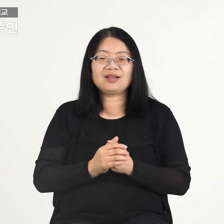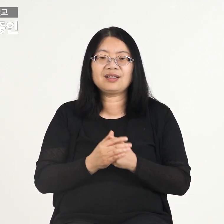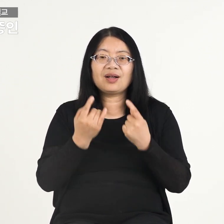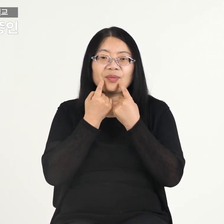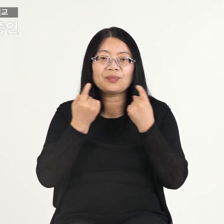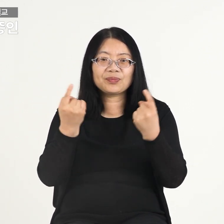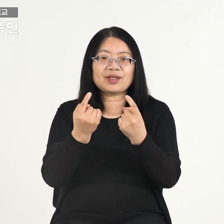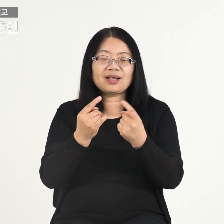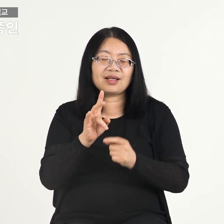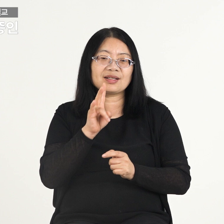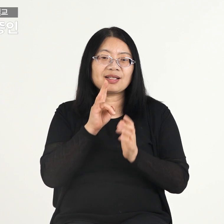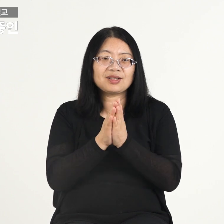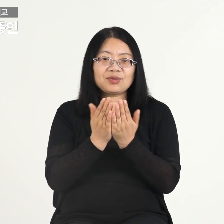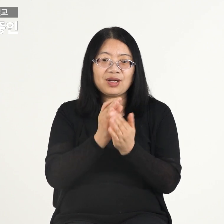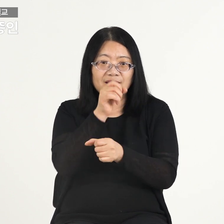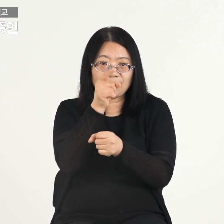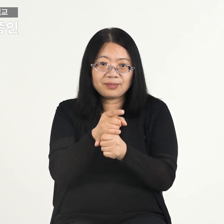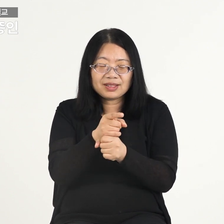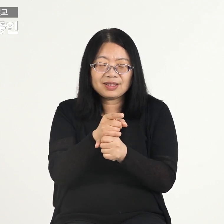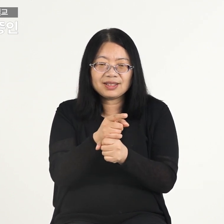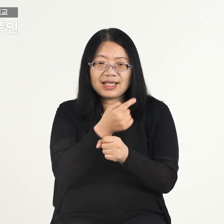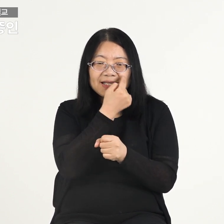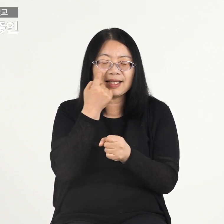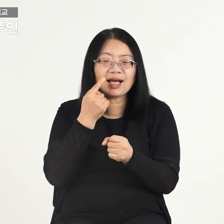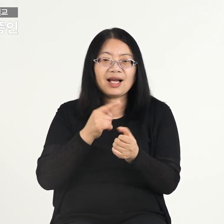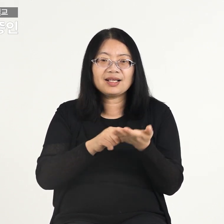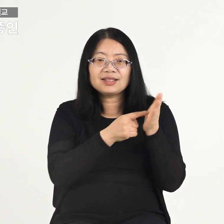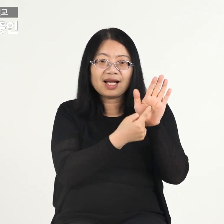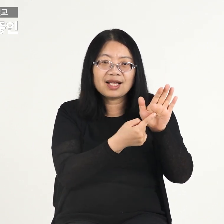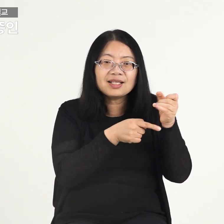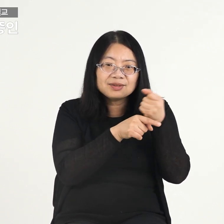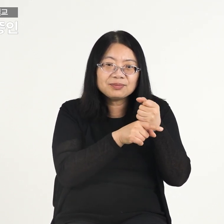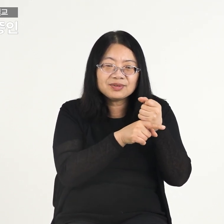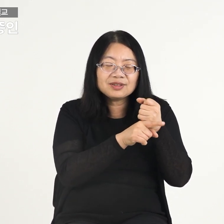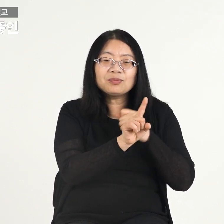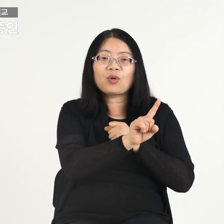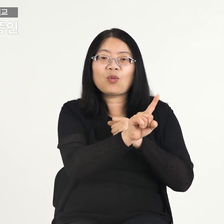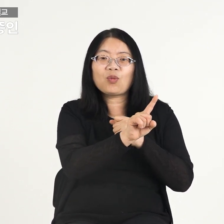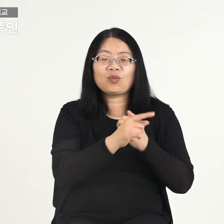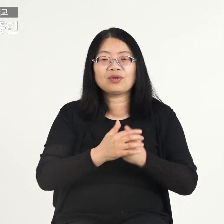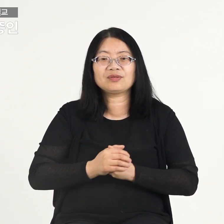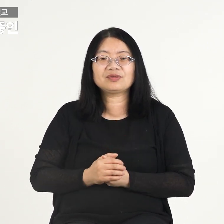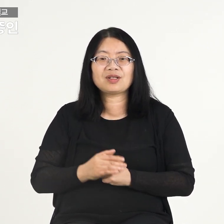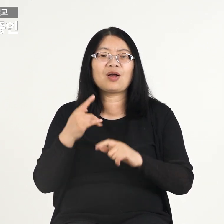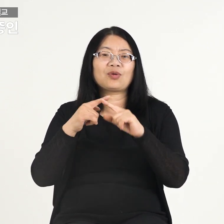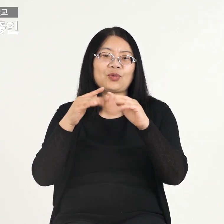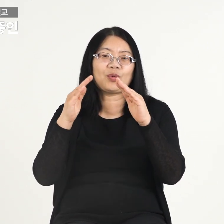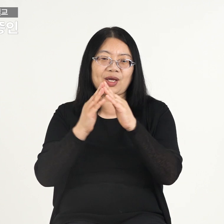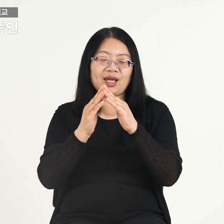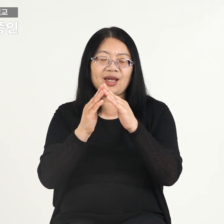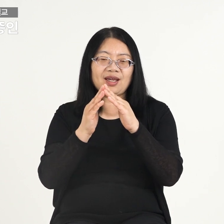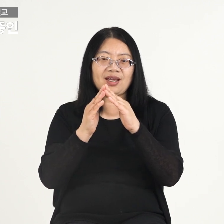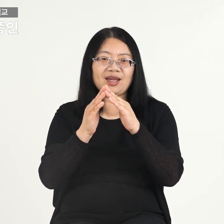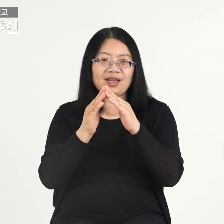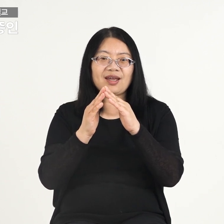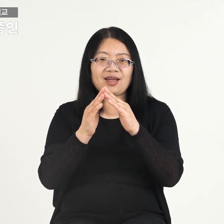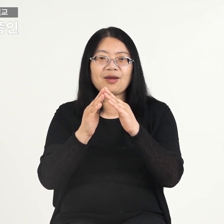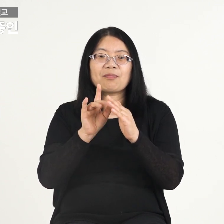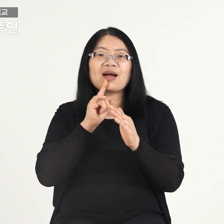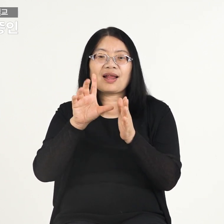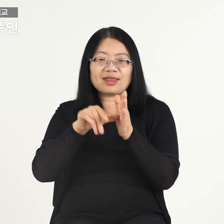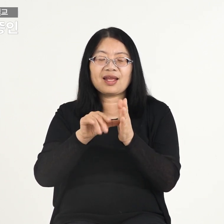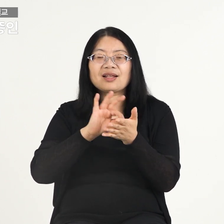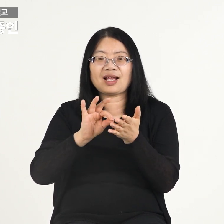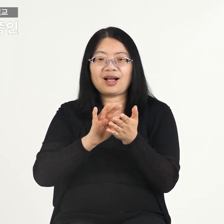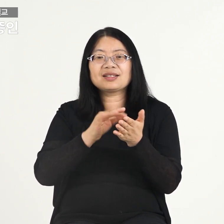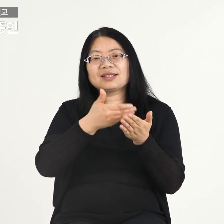촛대는 계시록에서 이미 뭐를 상징하는 그림이었습니까? 교회를 상징하는 그림이었어요. 근데